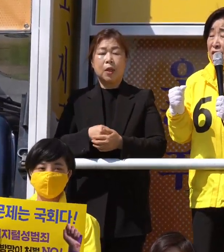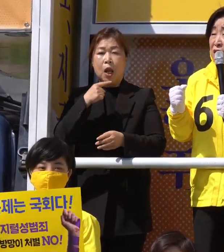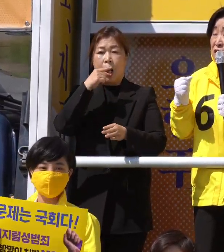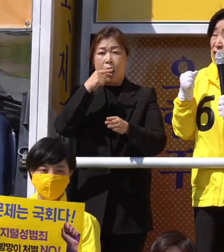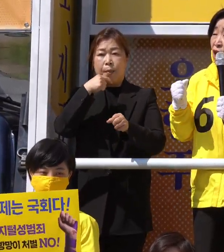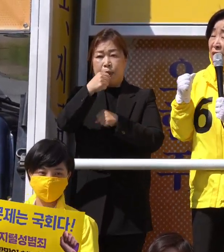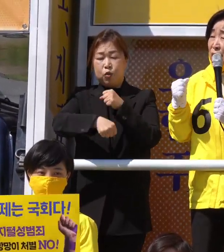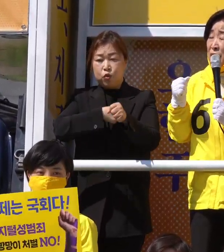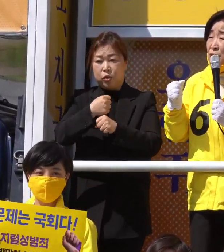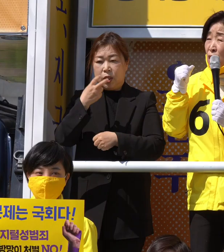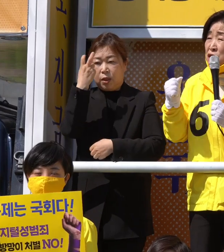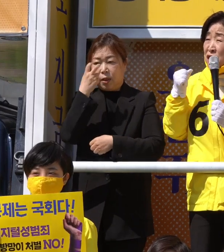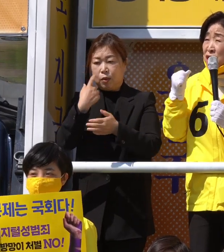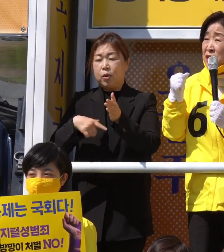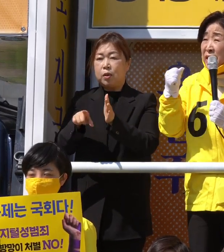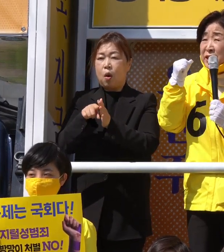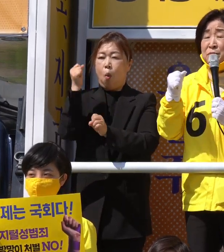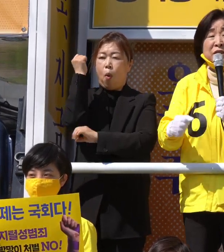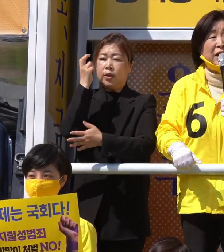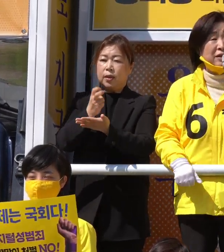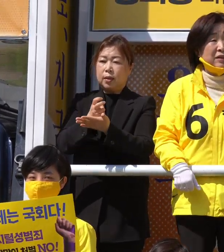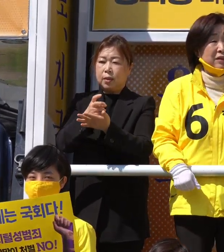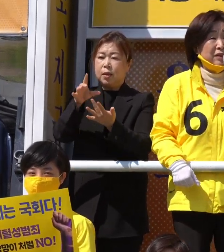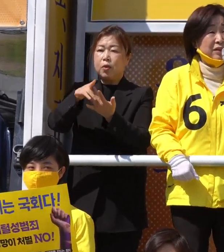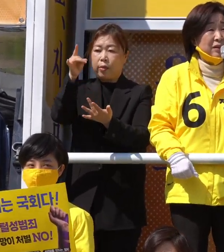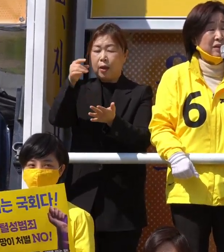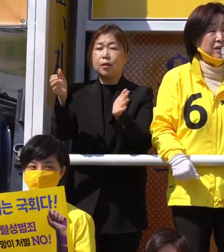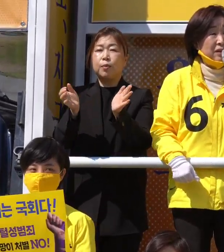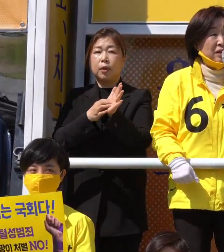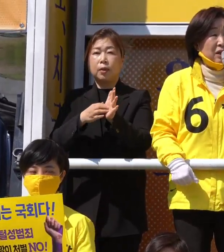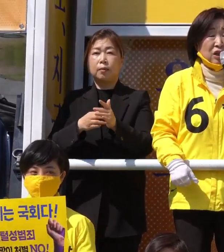민주주의를 지켜가기 위해서 원칙을 선택했습니다.